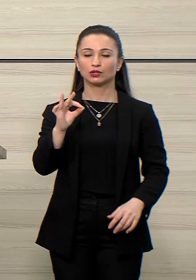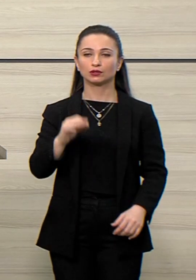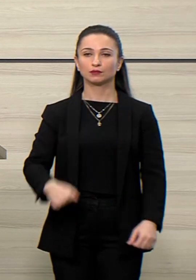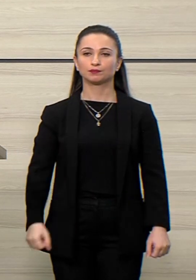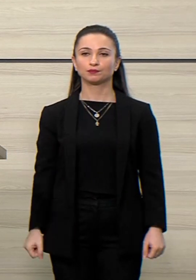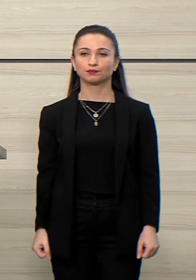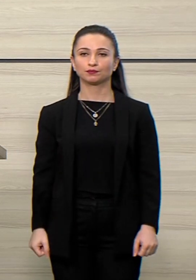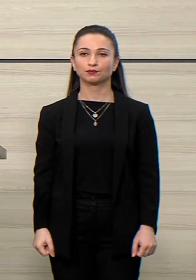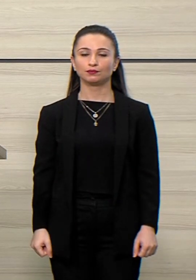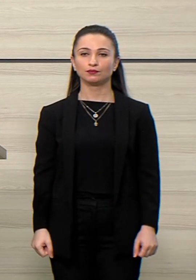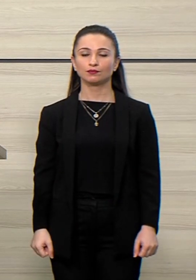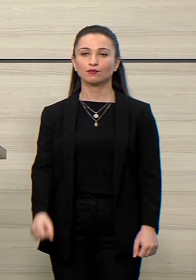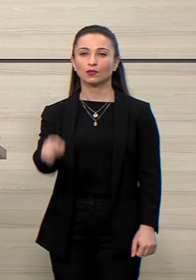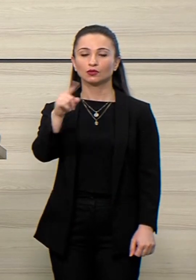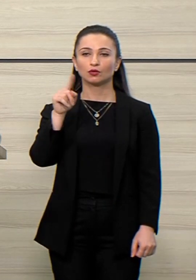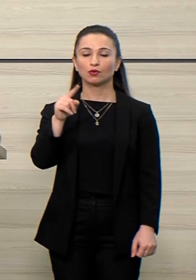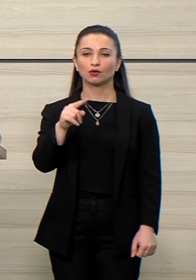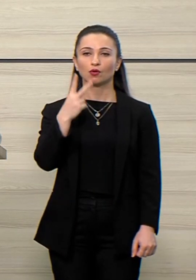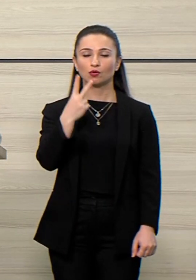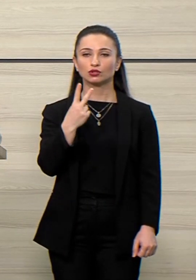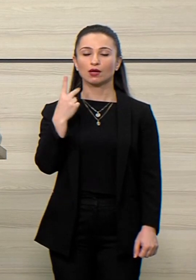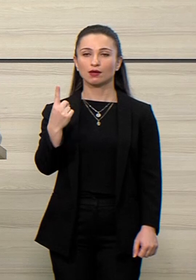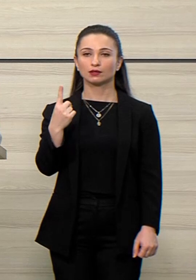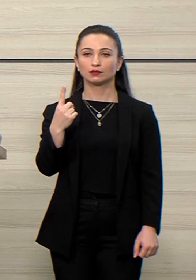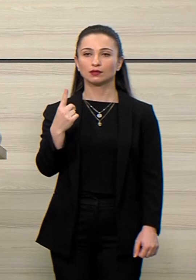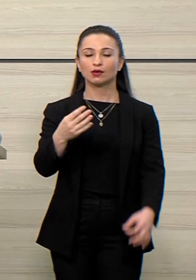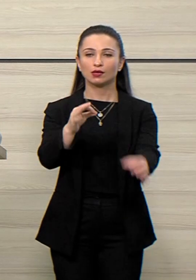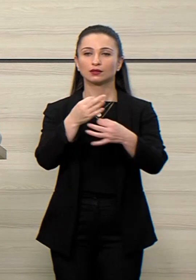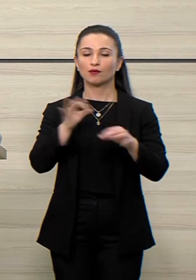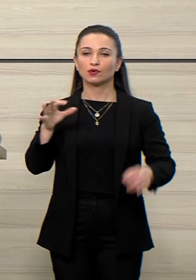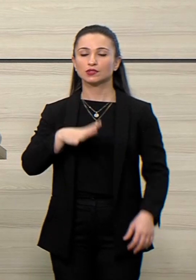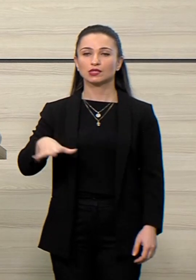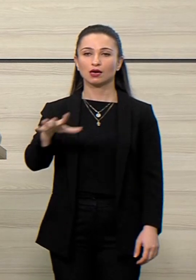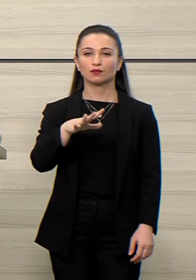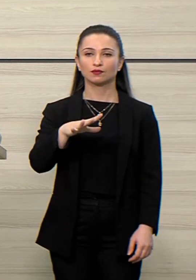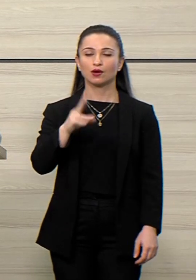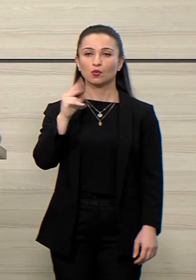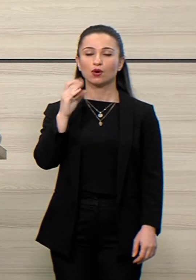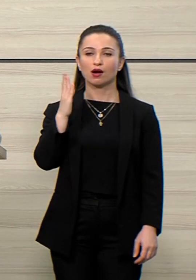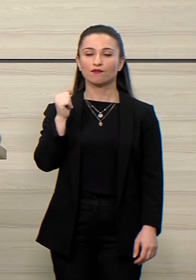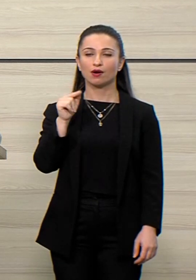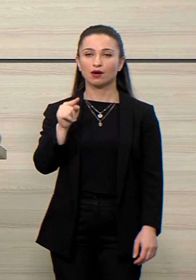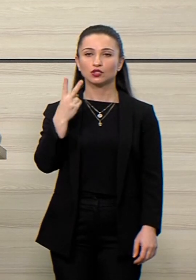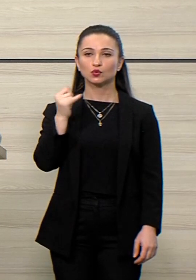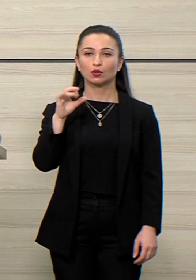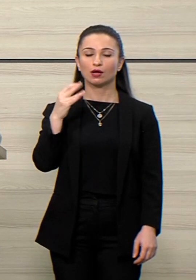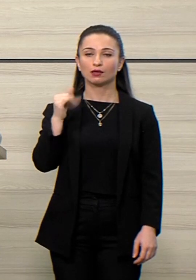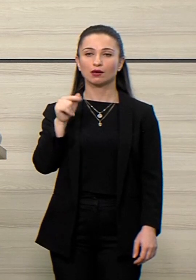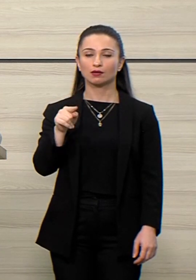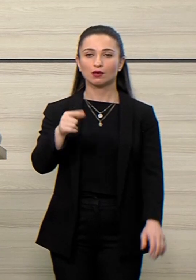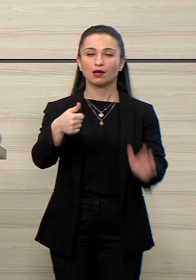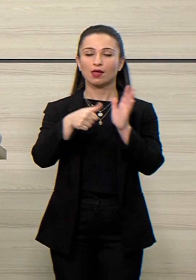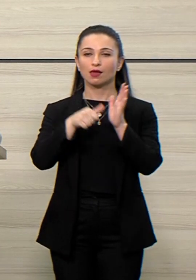0.07%. ნომერი 21 თავისუფალი საქართველო, კახაკუკავა, გიორგი წულაია,